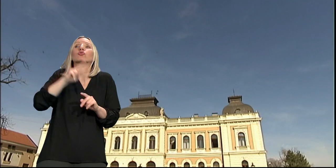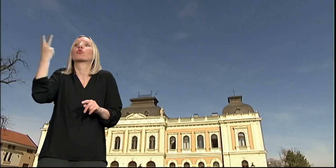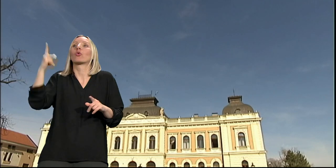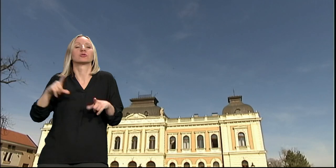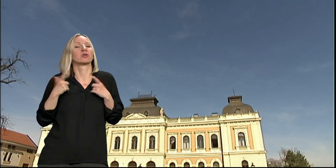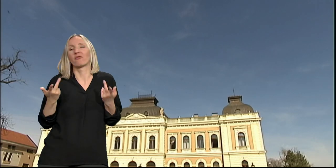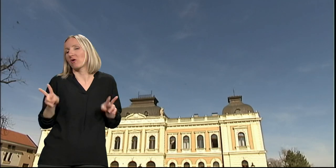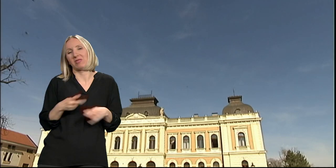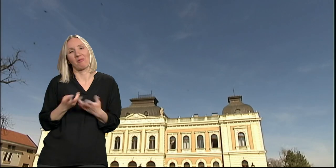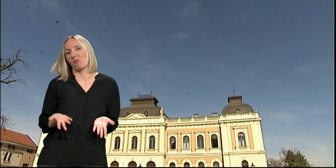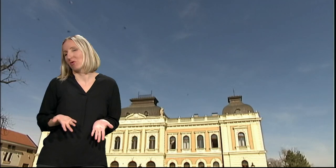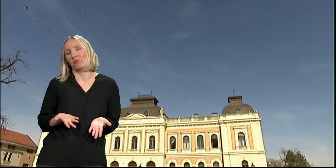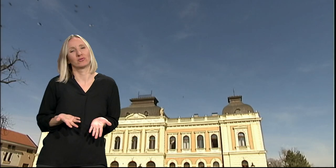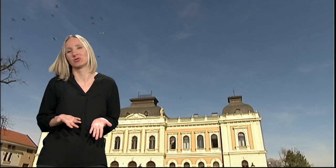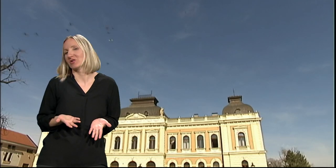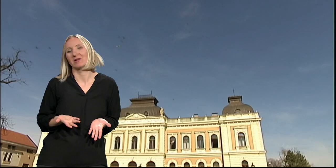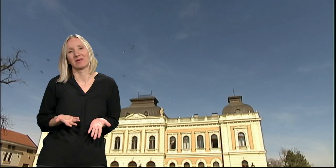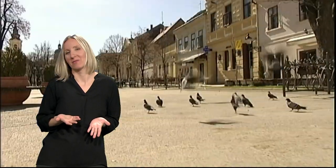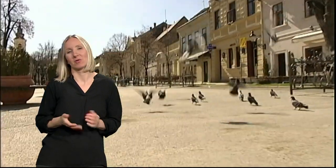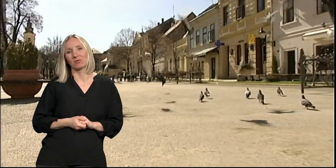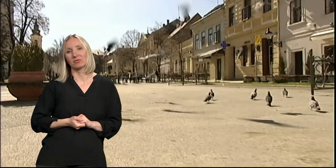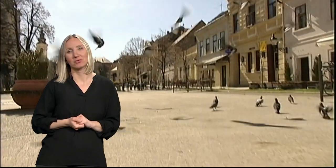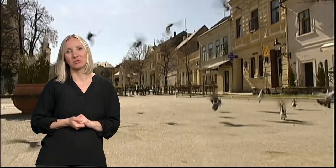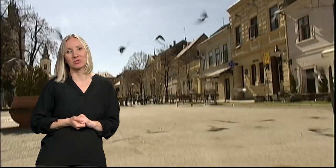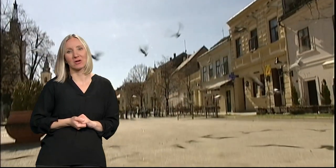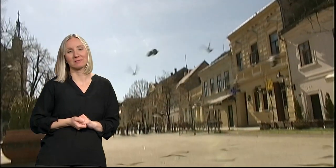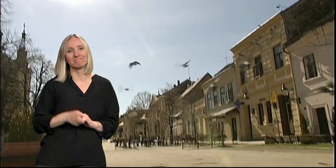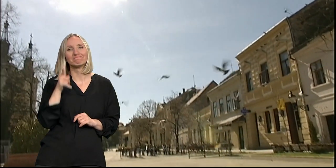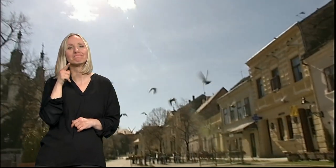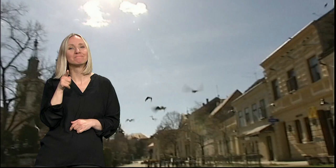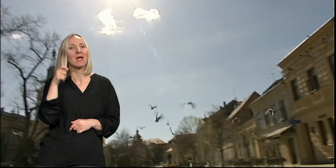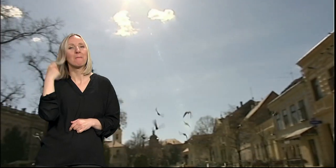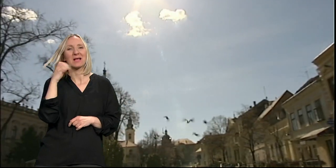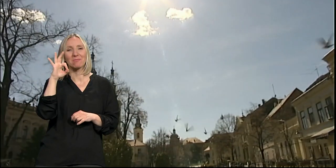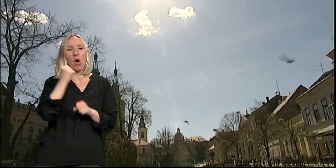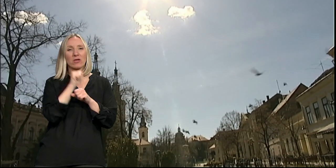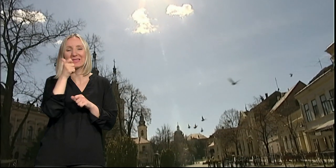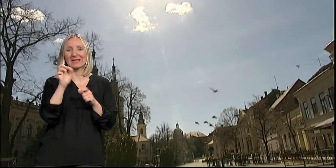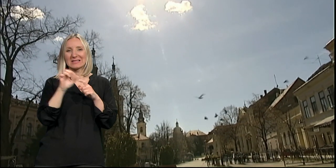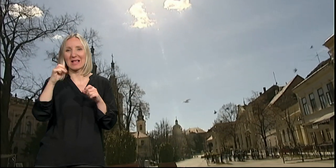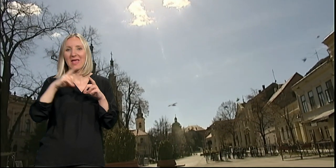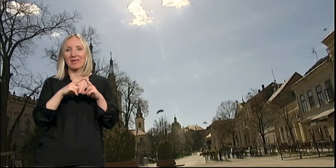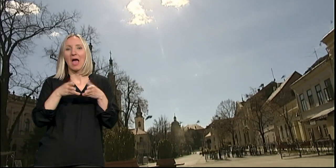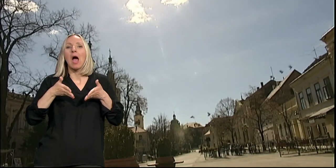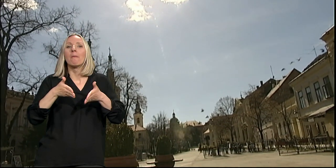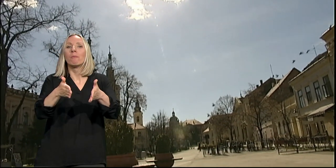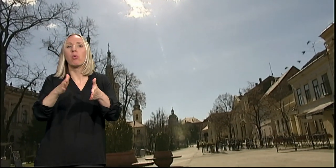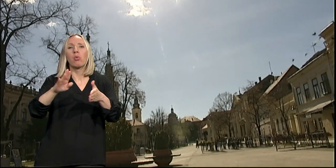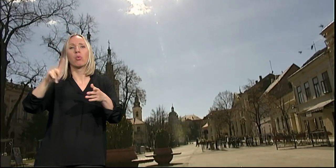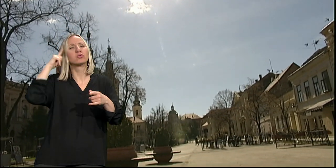da odživim neki drugačiji život. Put do slave i bogatstva, put do